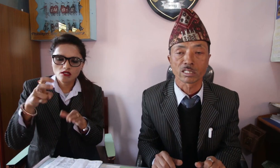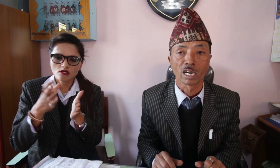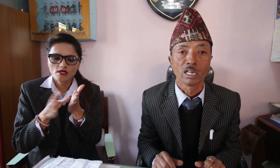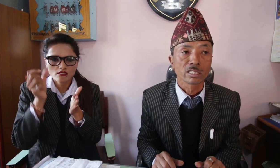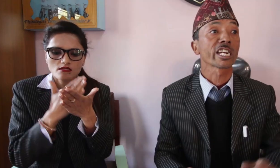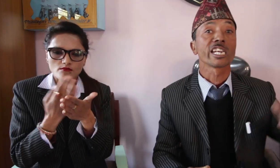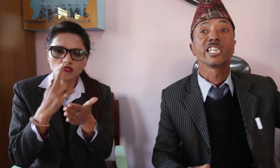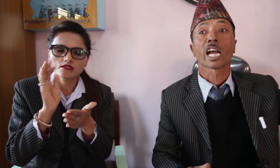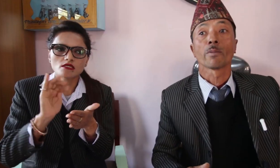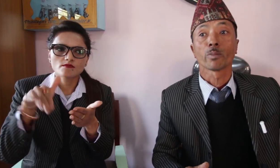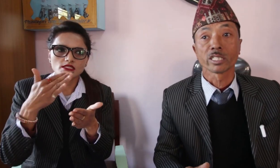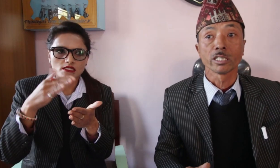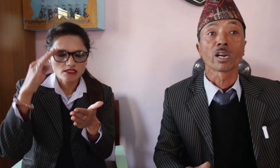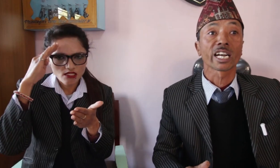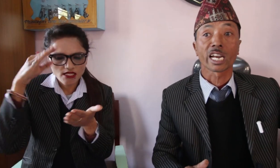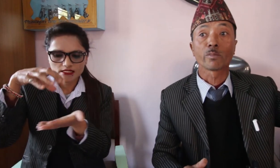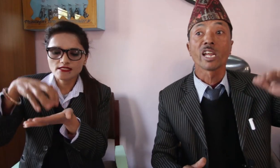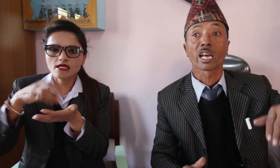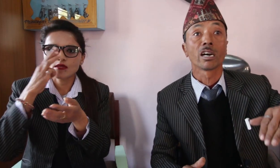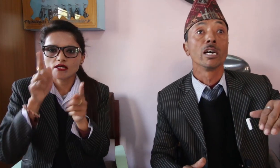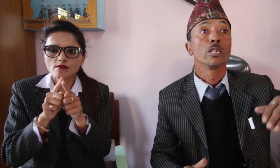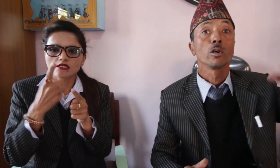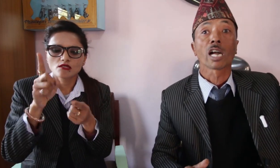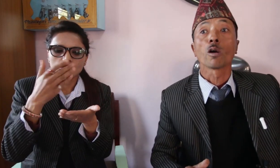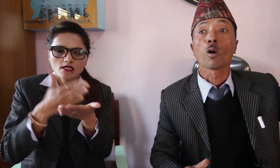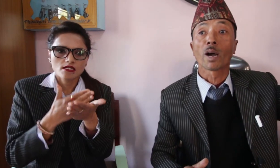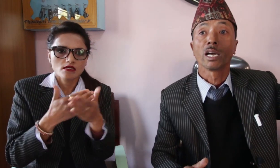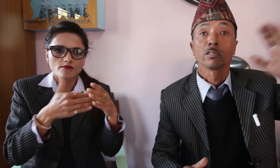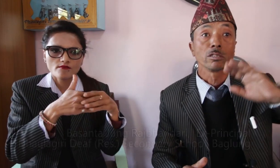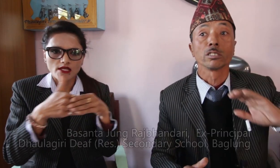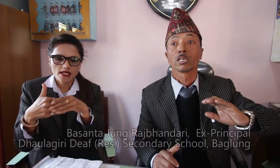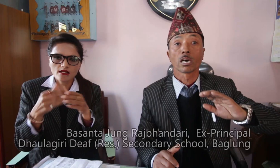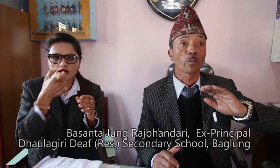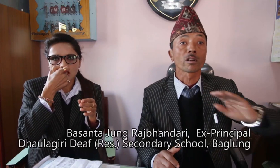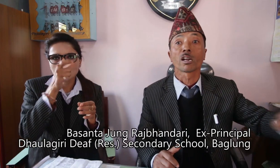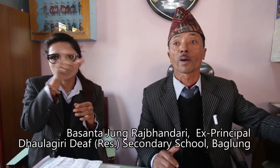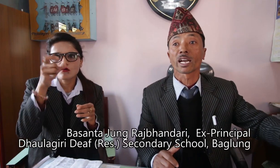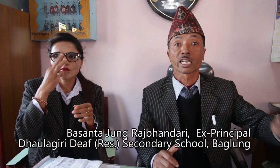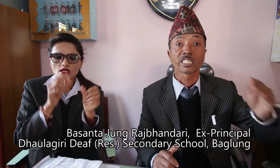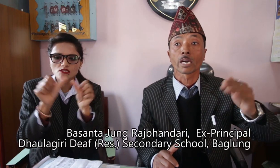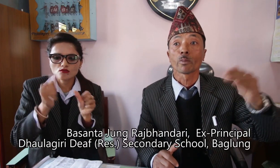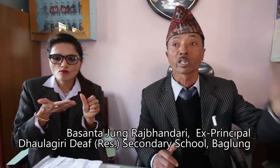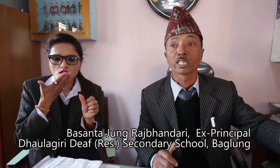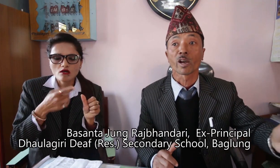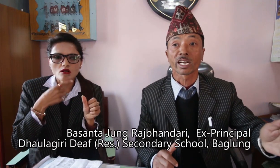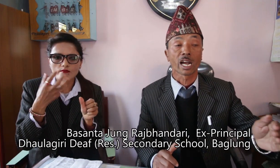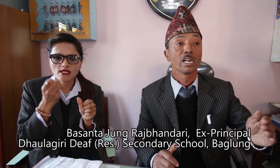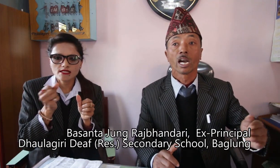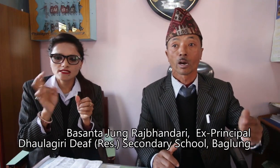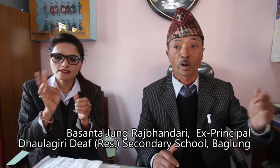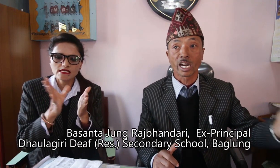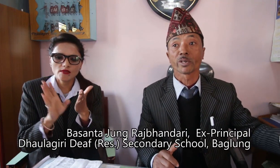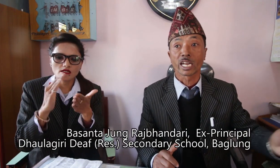बुझ्न सक्छ सरकारी निकायमा पनि एउटा कार्यक्रम ल्याएर यो गाउँगाउँमा जुन पढ्न नपाएका शिक्षामा वञ्चित